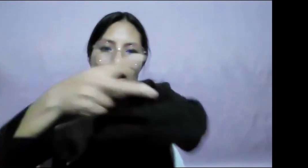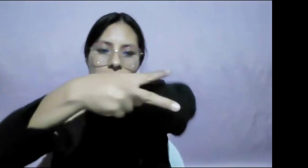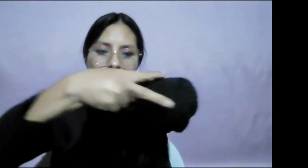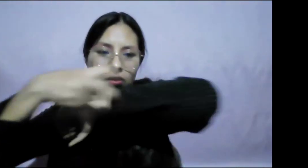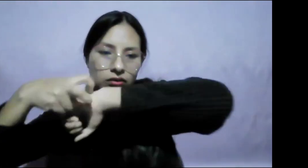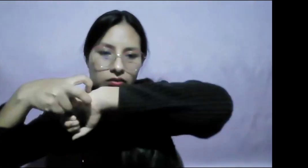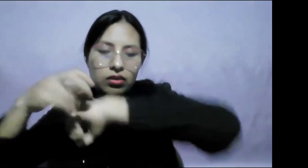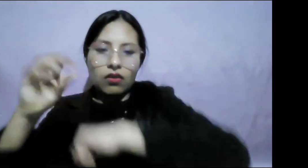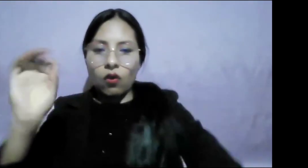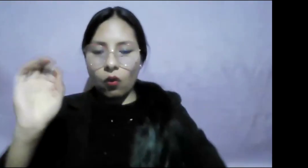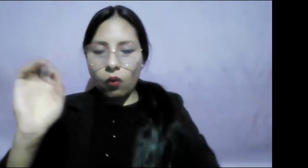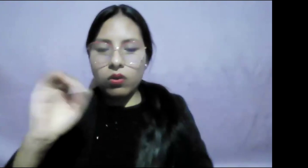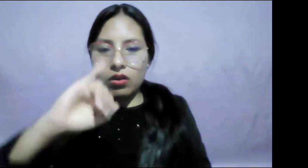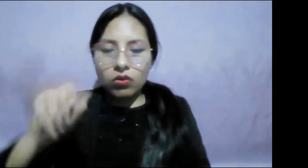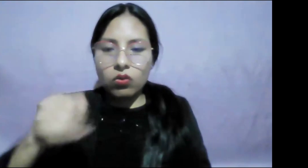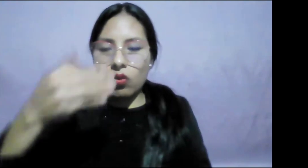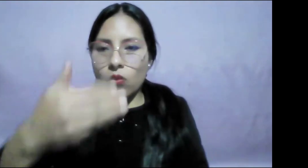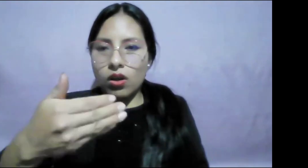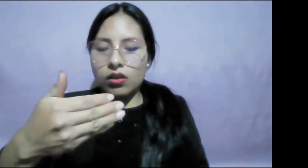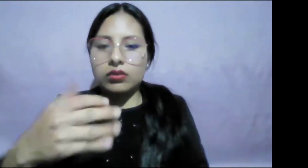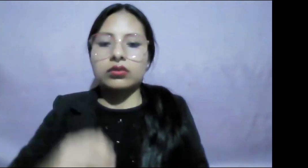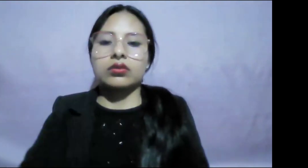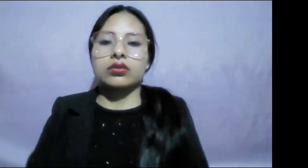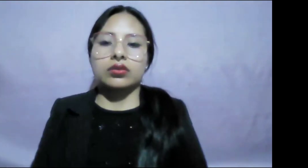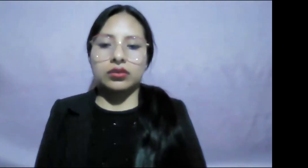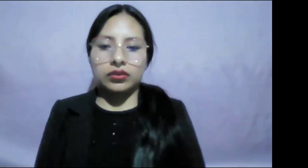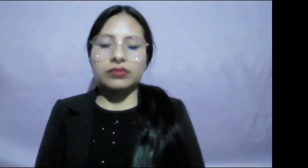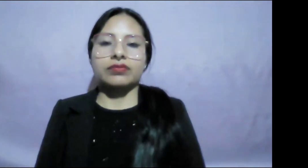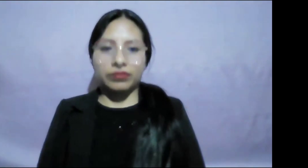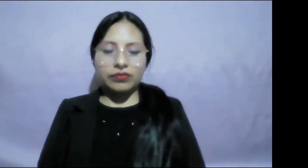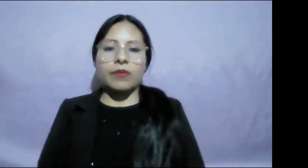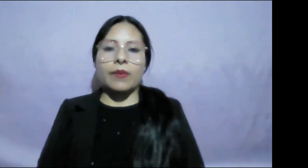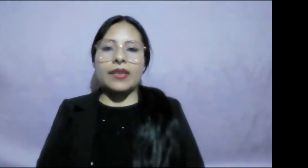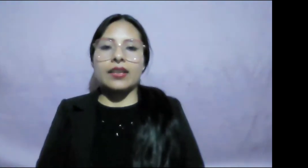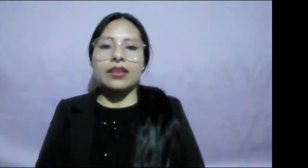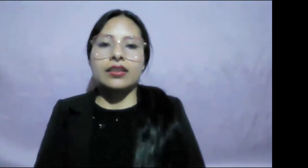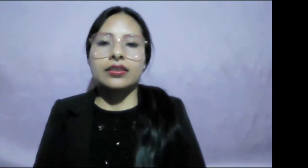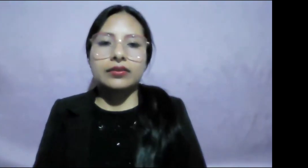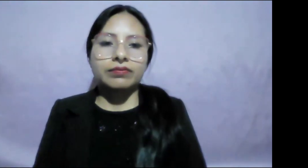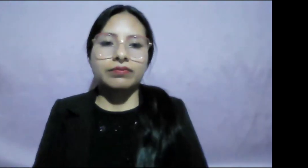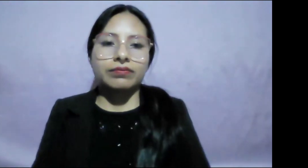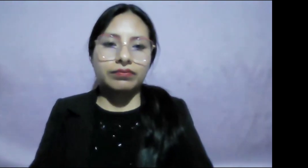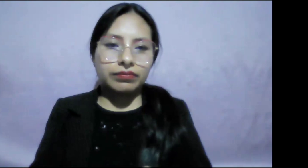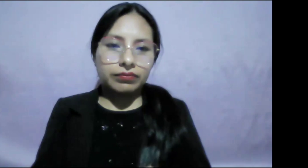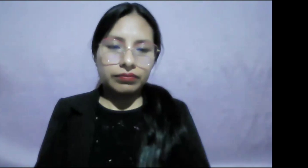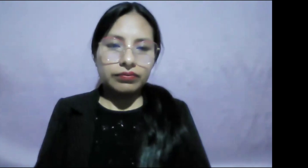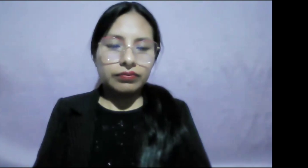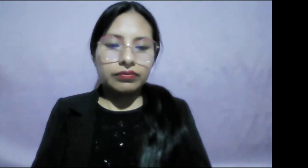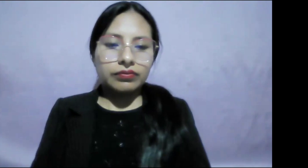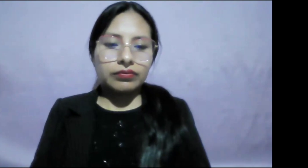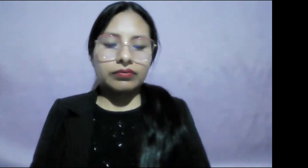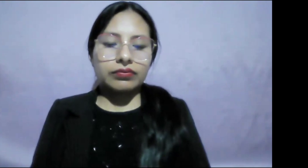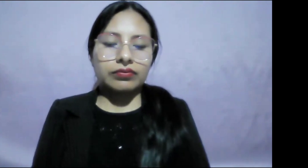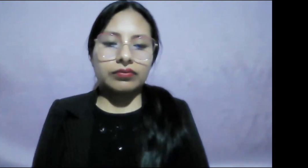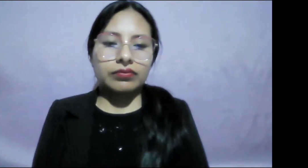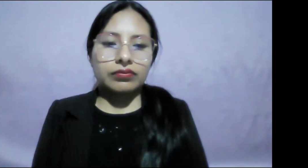veo estás estás con la cámara apagada a ver te animamos a que la puedas prender robertito si te es